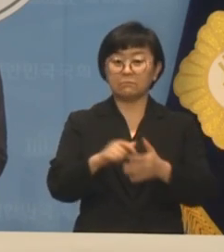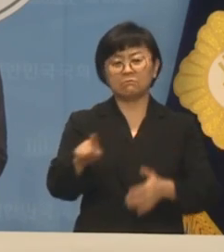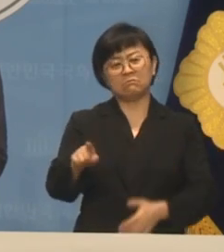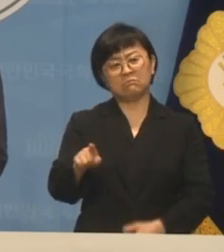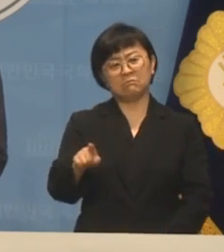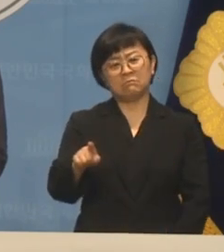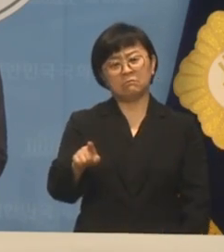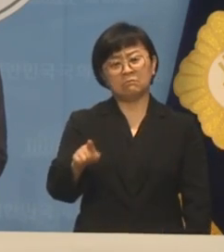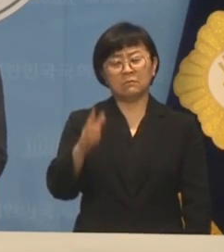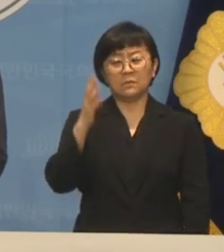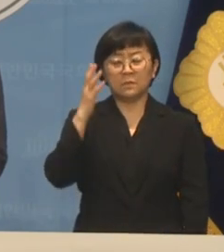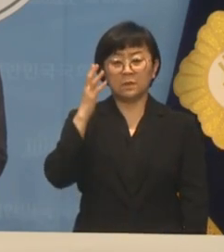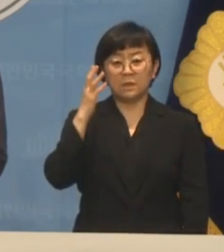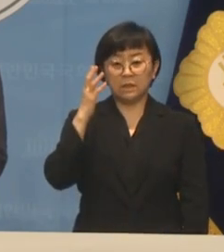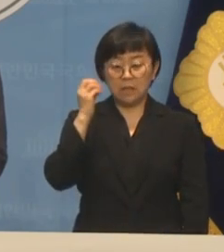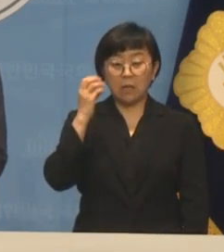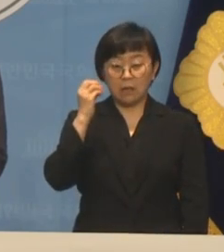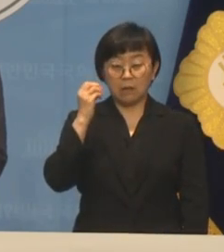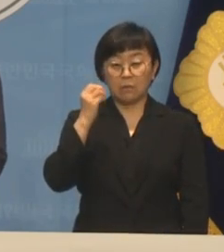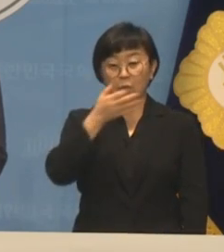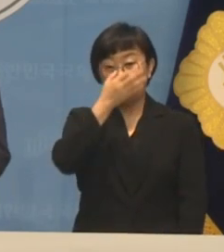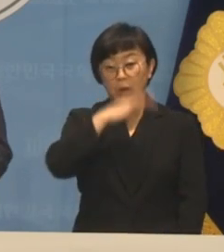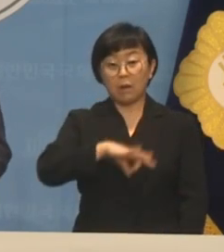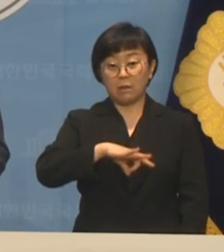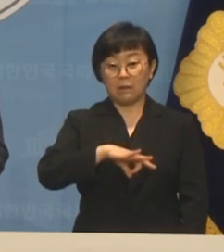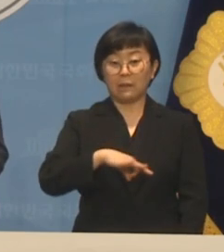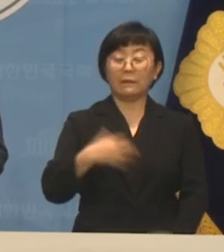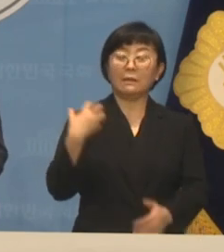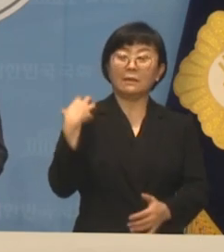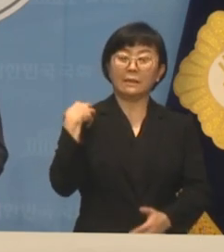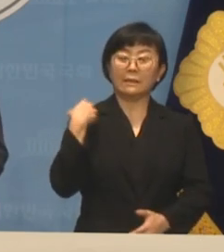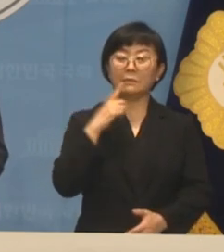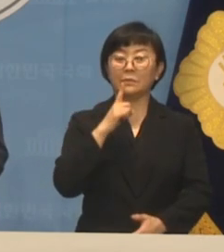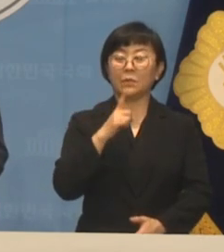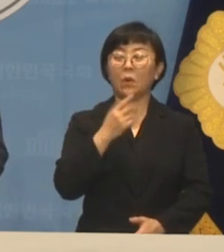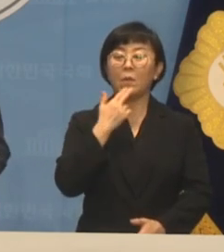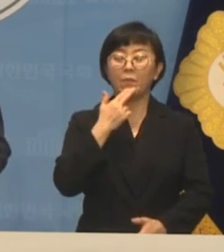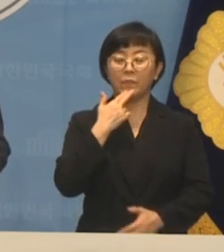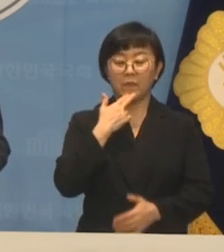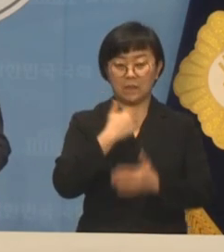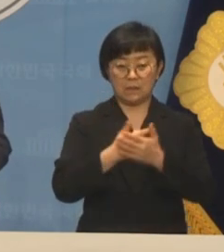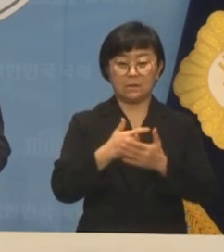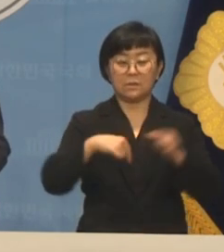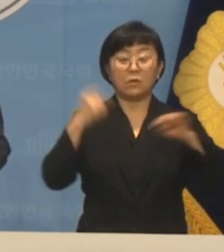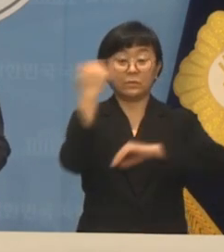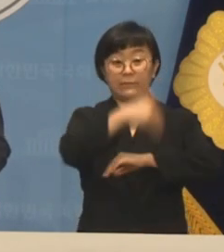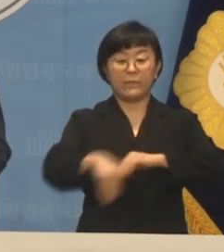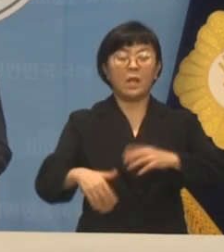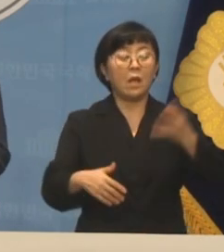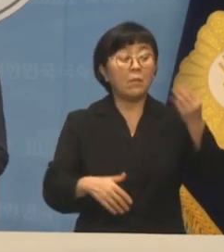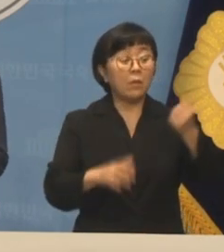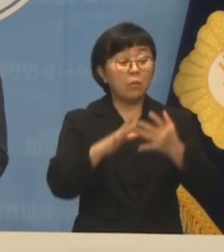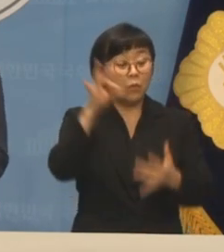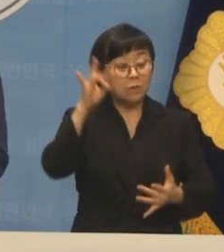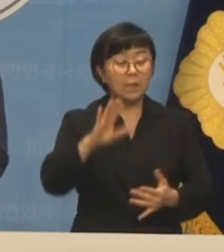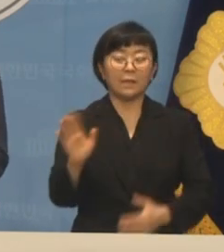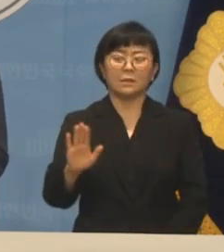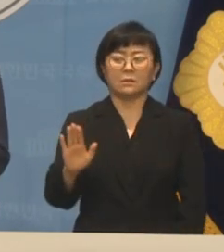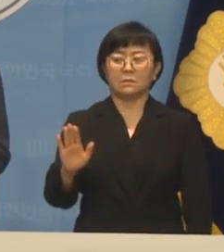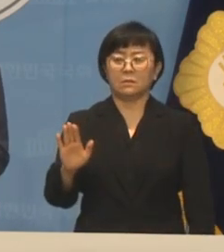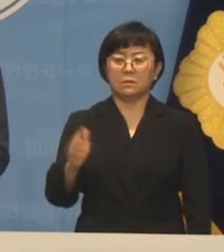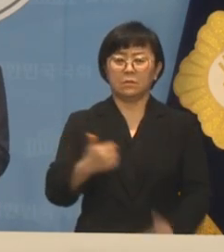낙수 효과에 기댄 무책임한 정책인 것입니다. 우리는 몇 명을 뽑느냐가 문제가